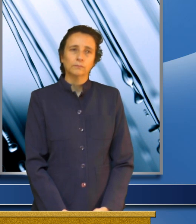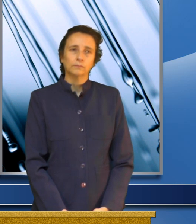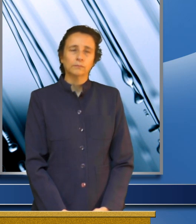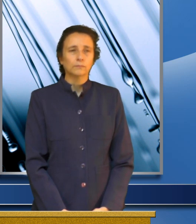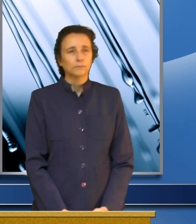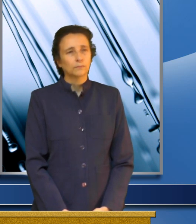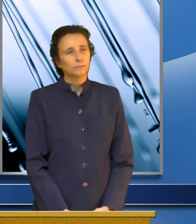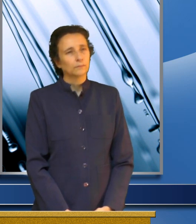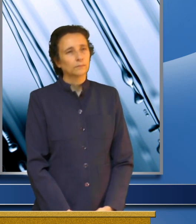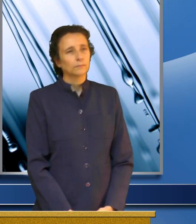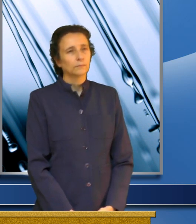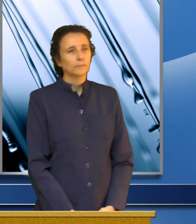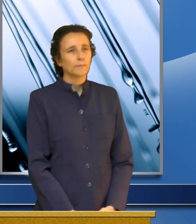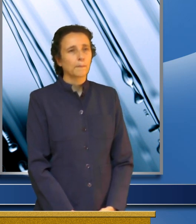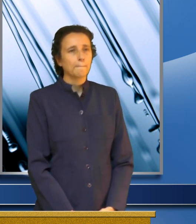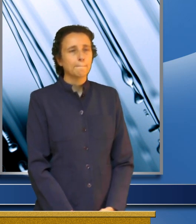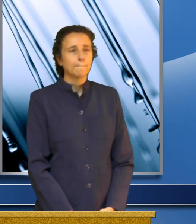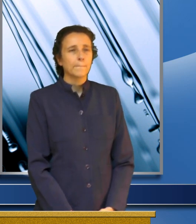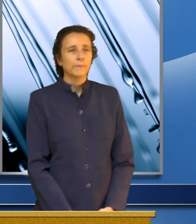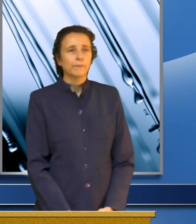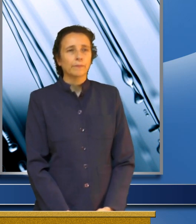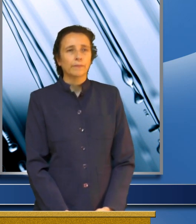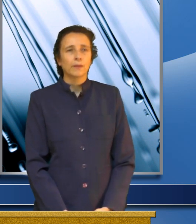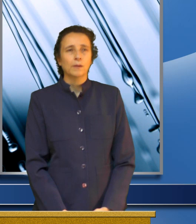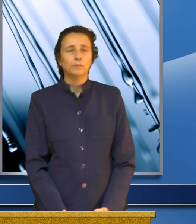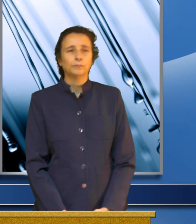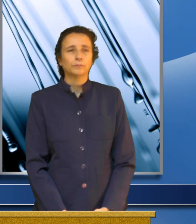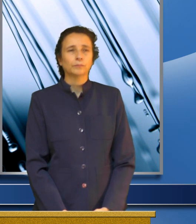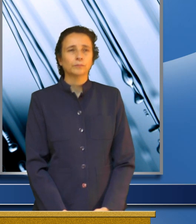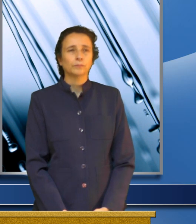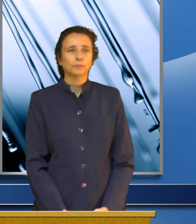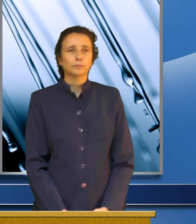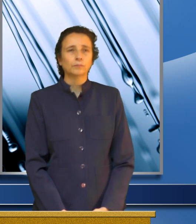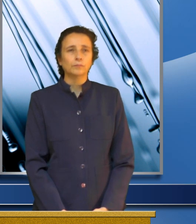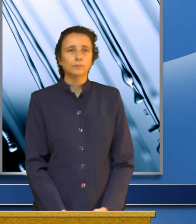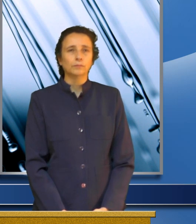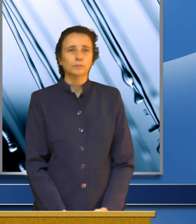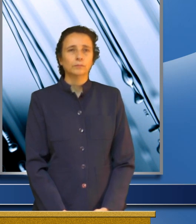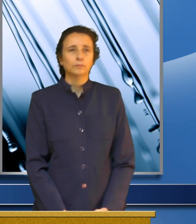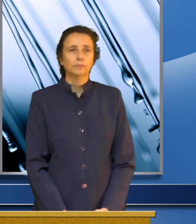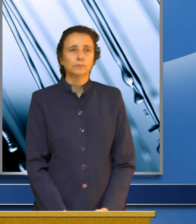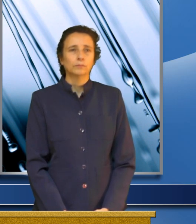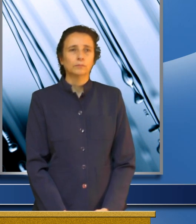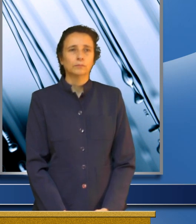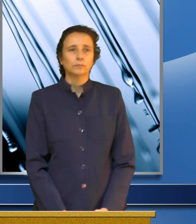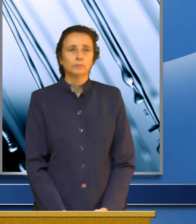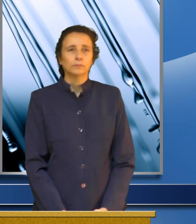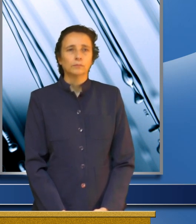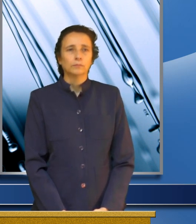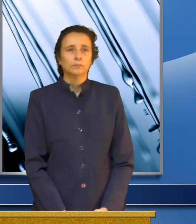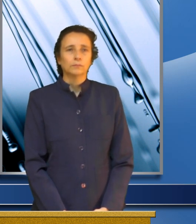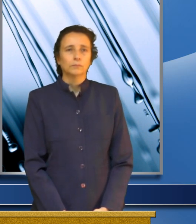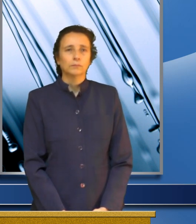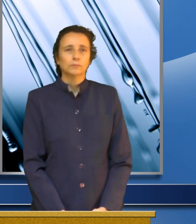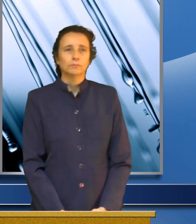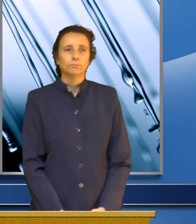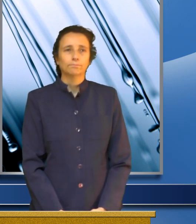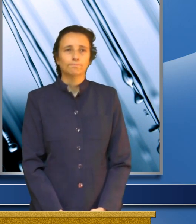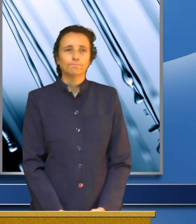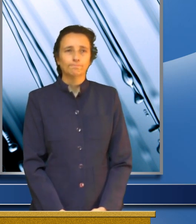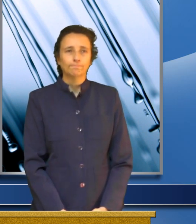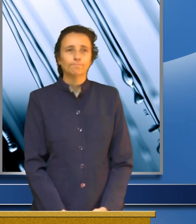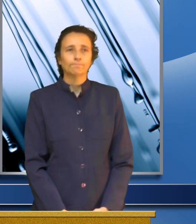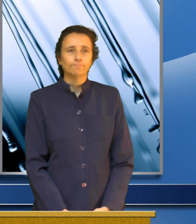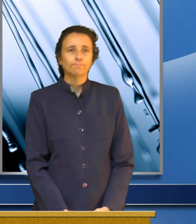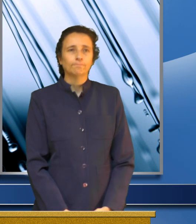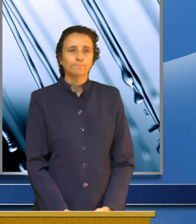apóstoles majestuosos, hombres de Dios, instrumentos para salvación de otros. Y no es otro que